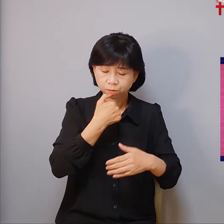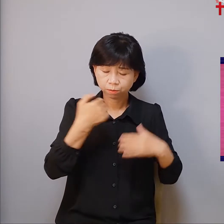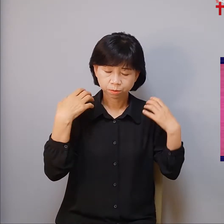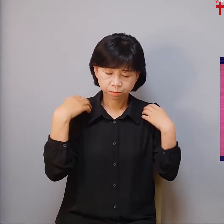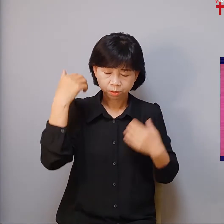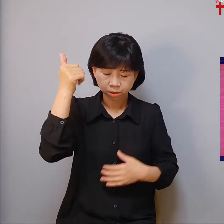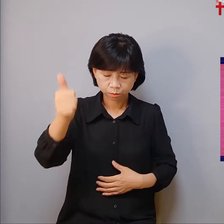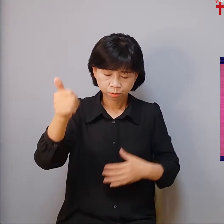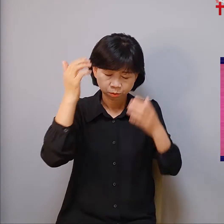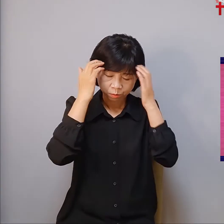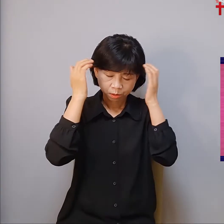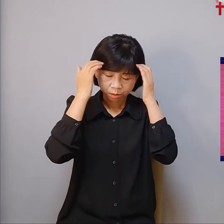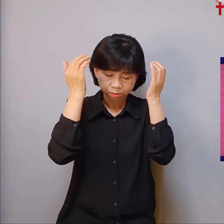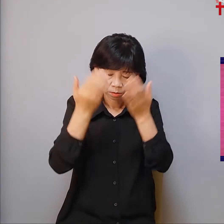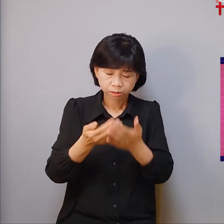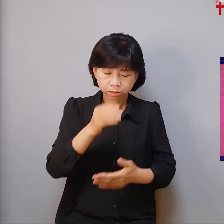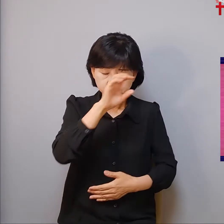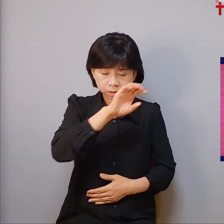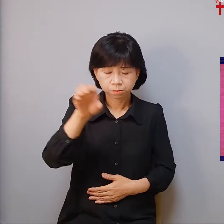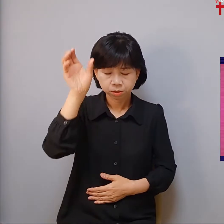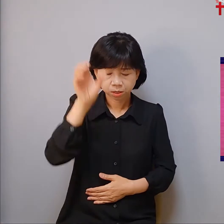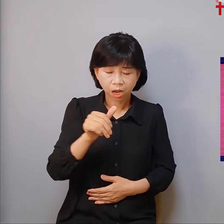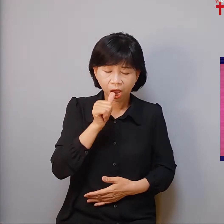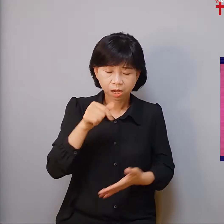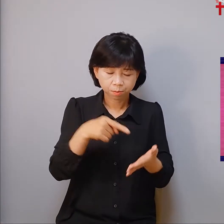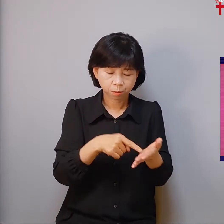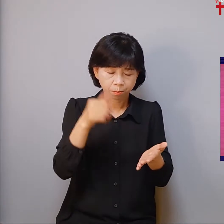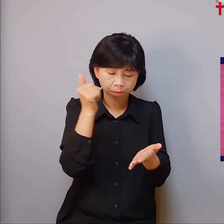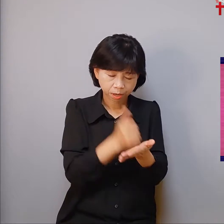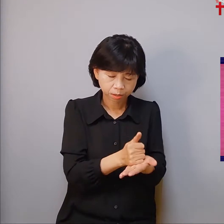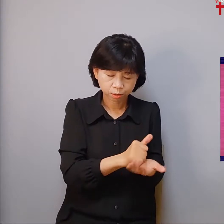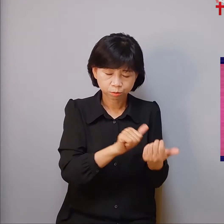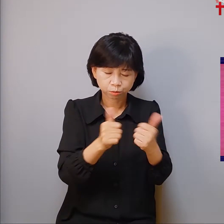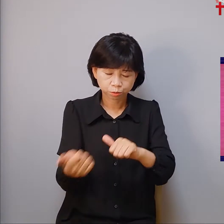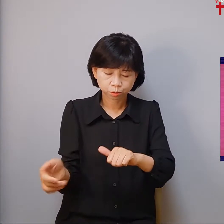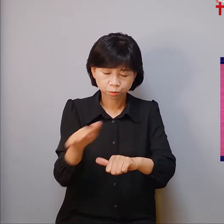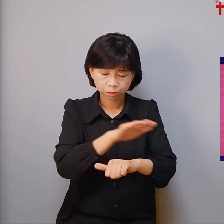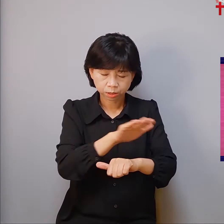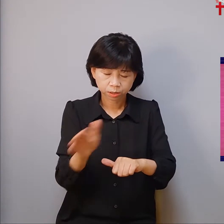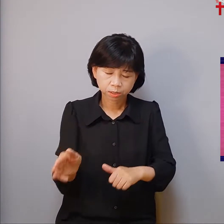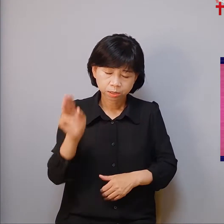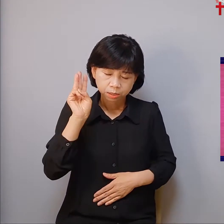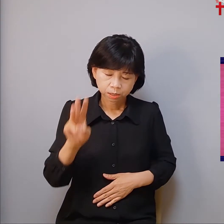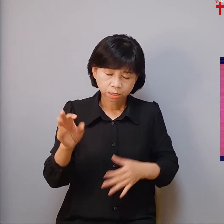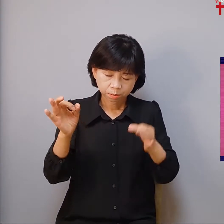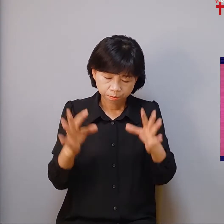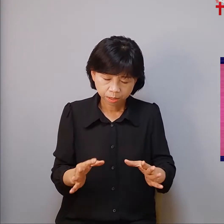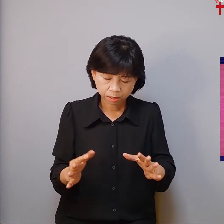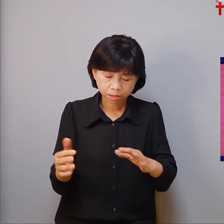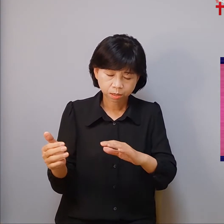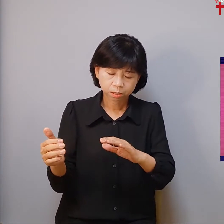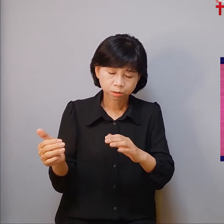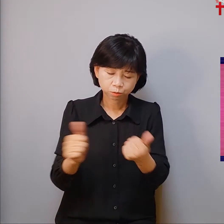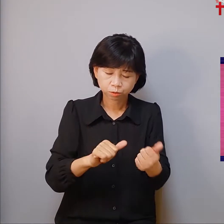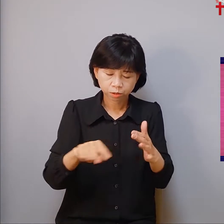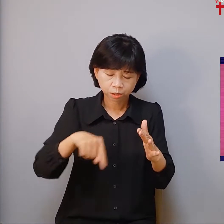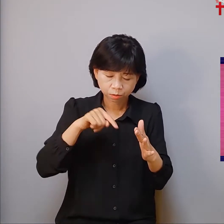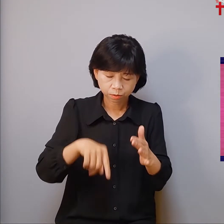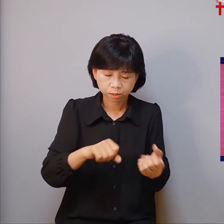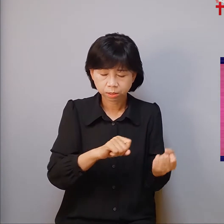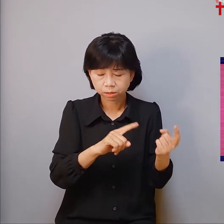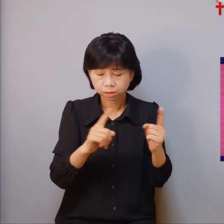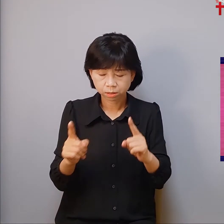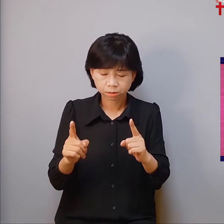빌라도에게 고난을 받으사 십자가에 못 박혀 죽으시고 장사한 지 사흘 만에 죽은 자 가운데서